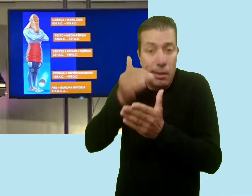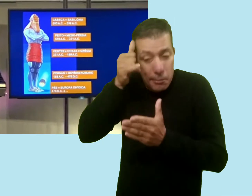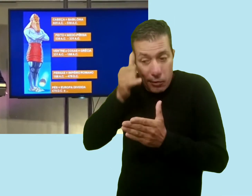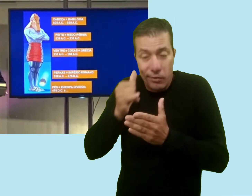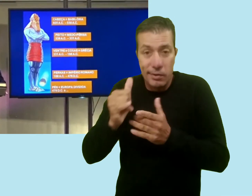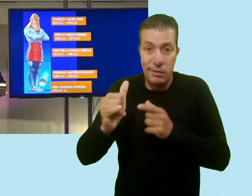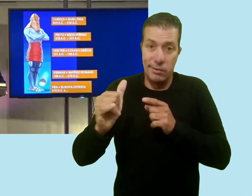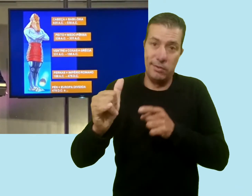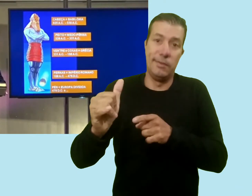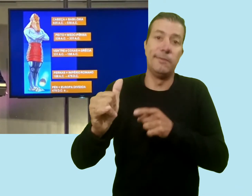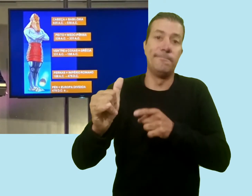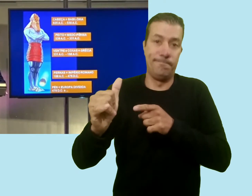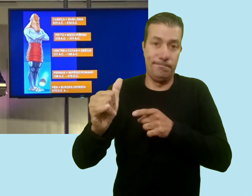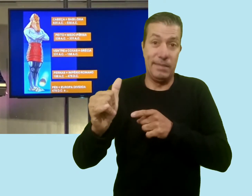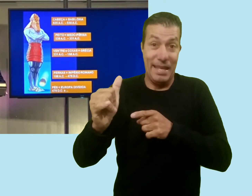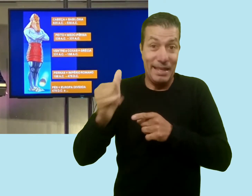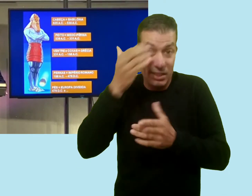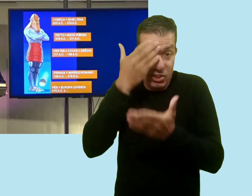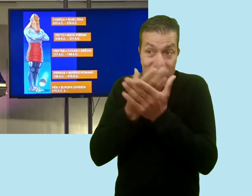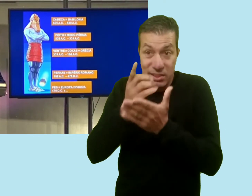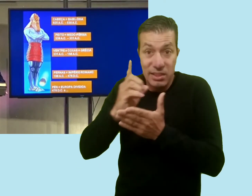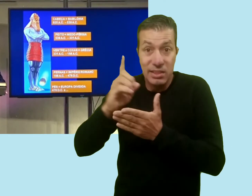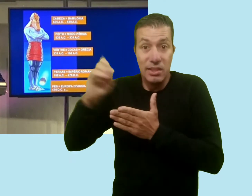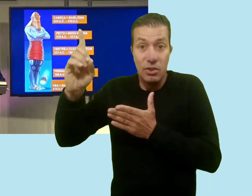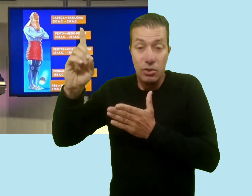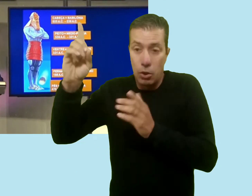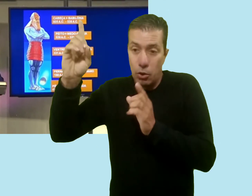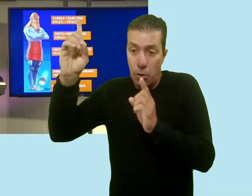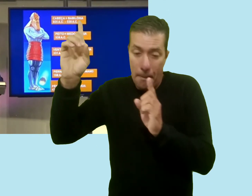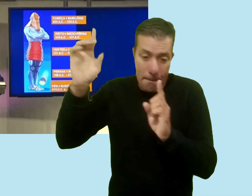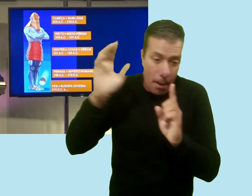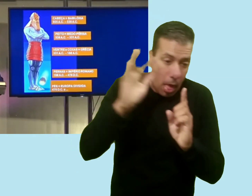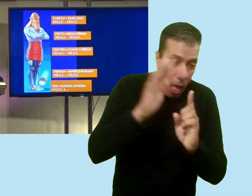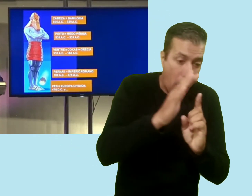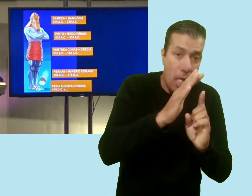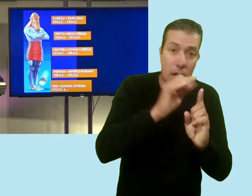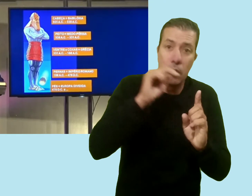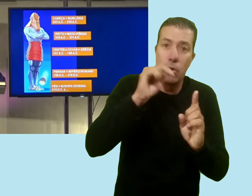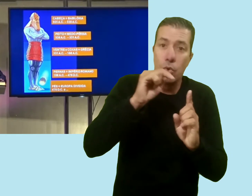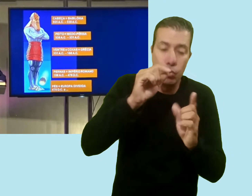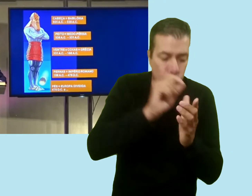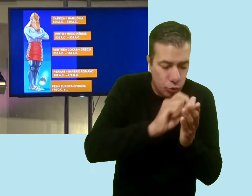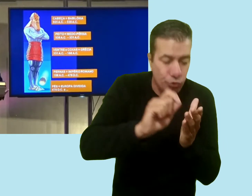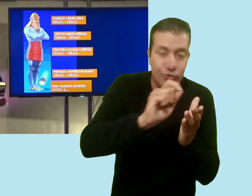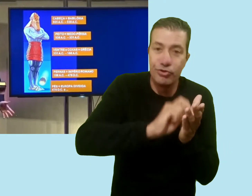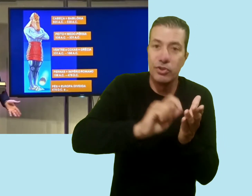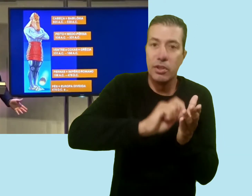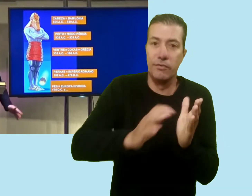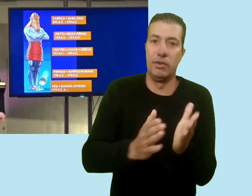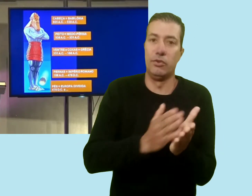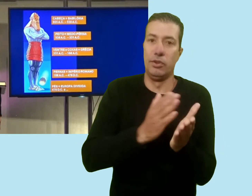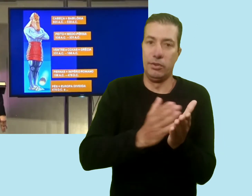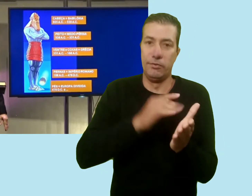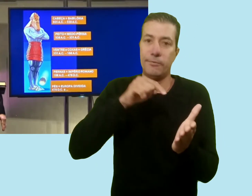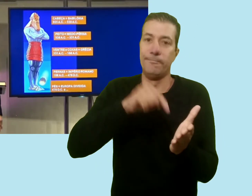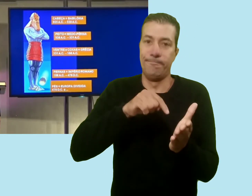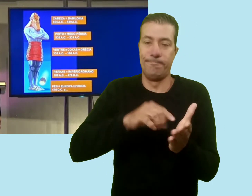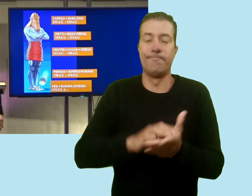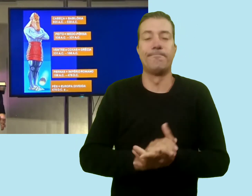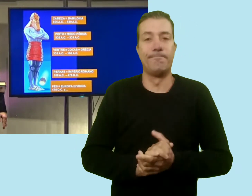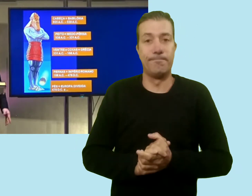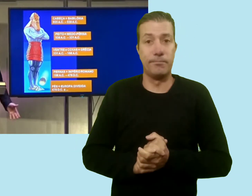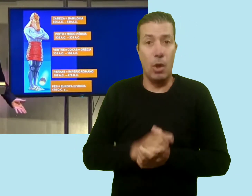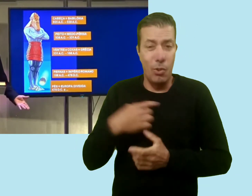Acreditar nas profecias é acreditar que Deus inspirou os homens a escreverem este livro, e isso é fundamental para o nosso